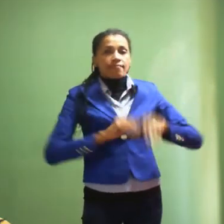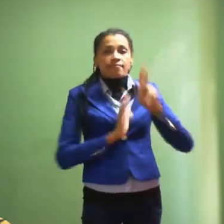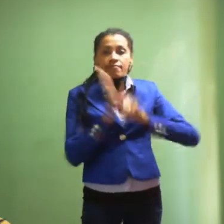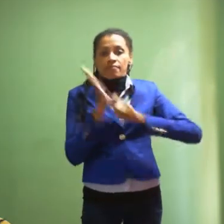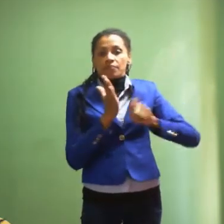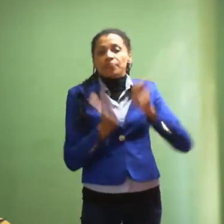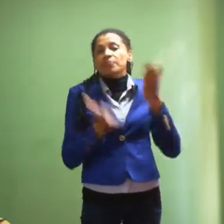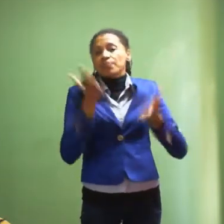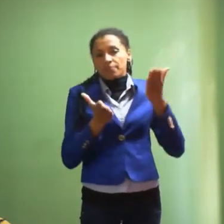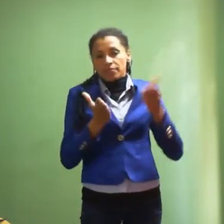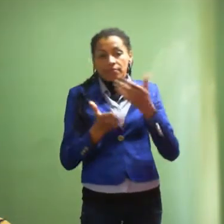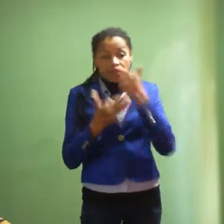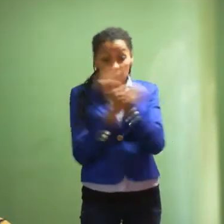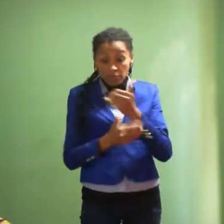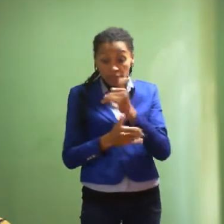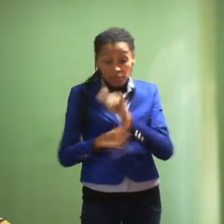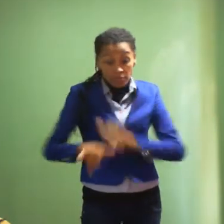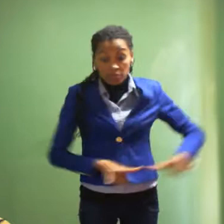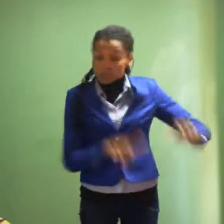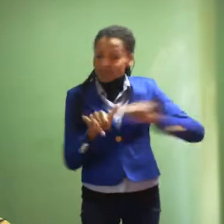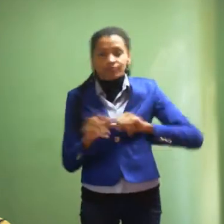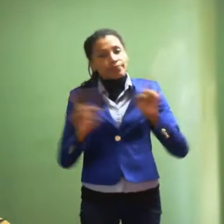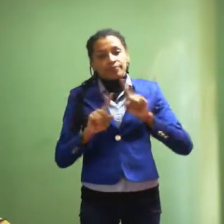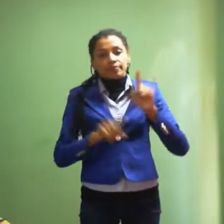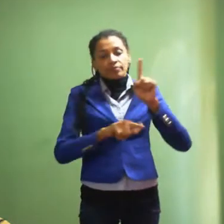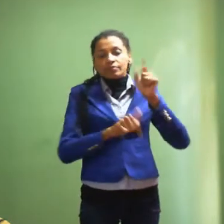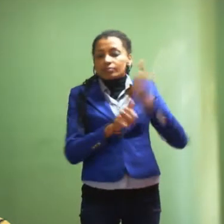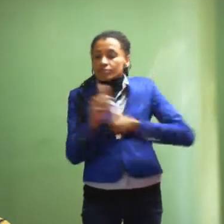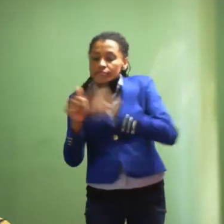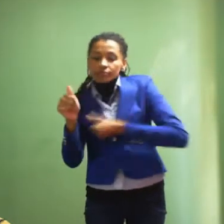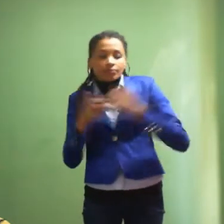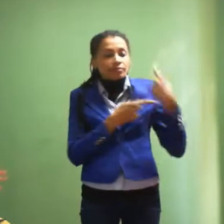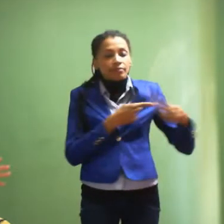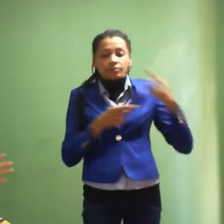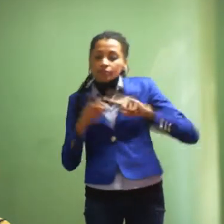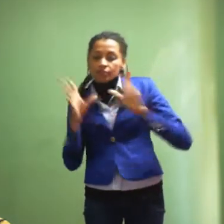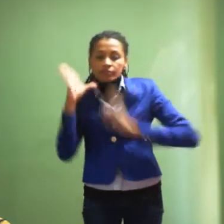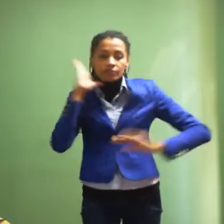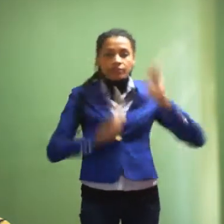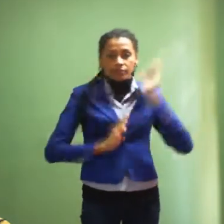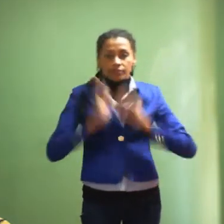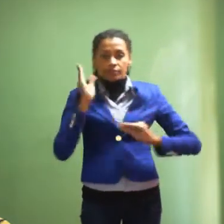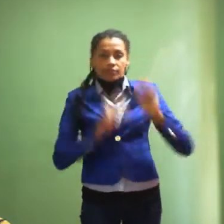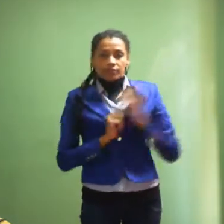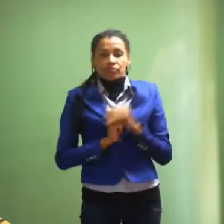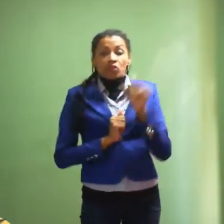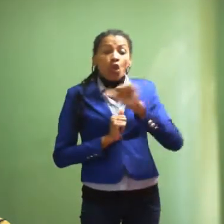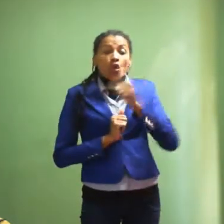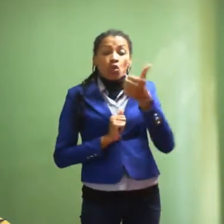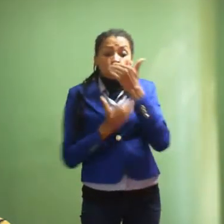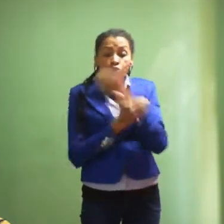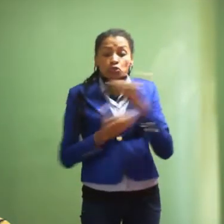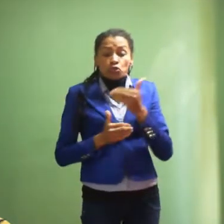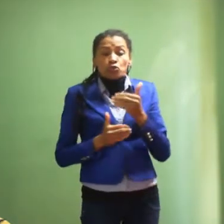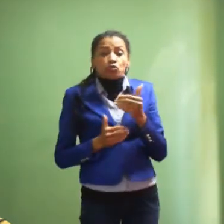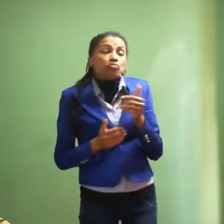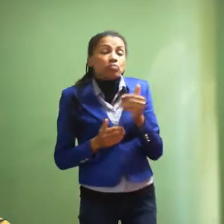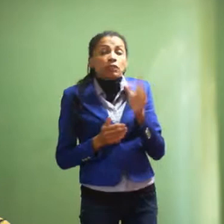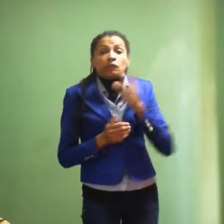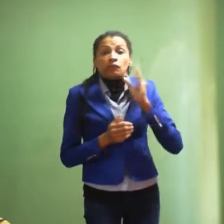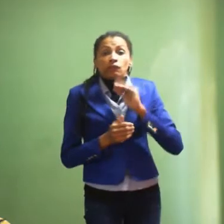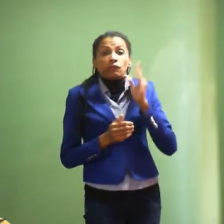escrita. A diferencia de un niño que acaba de llegar, que siempre ha estado de pronto sentado con unos compañeritos, con una profesora que